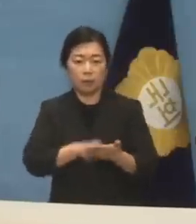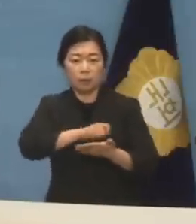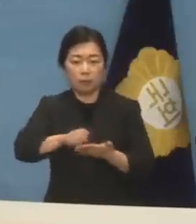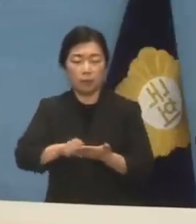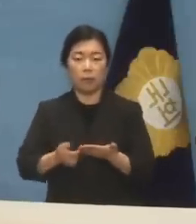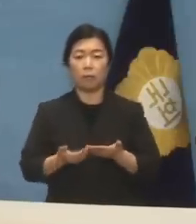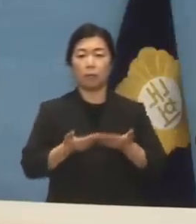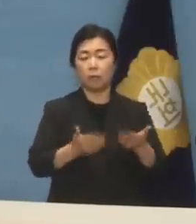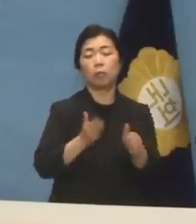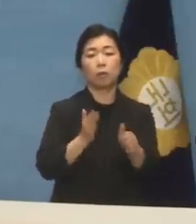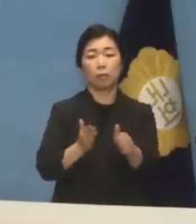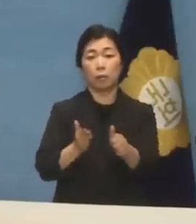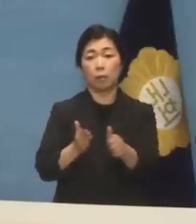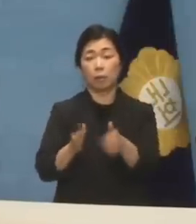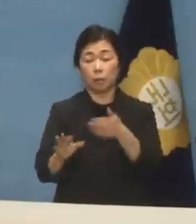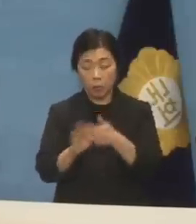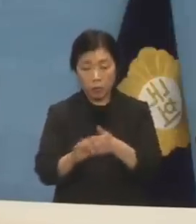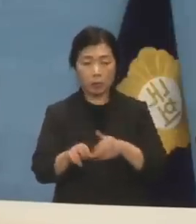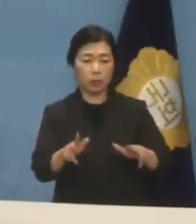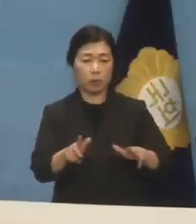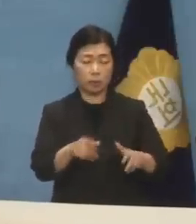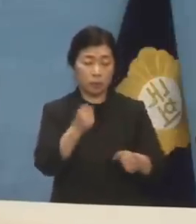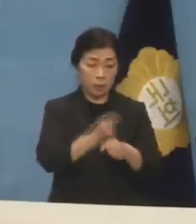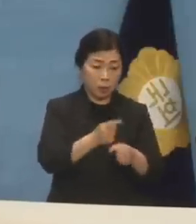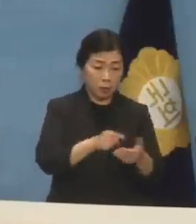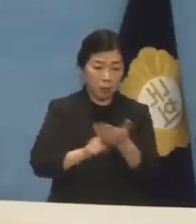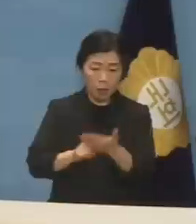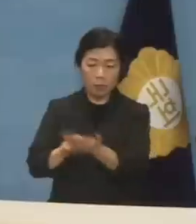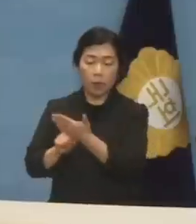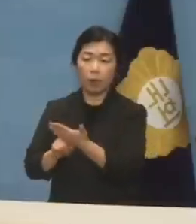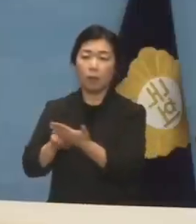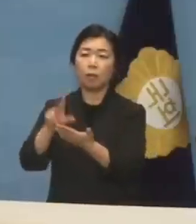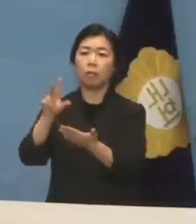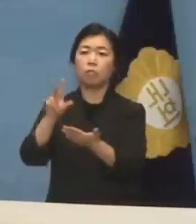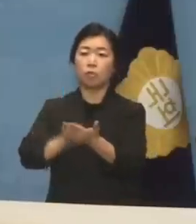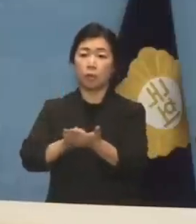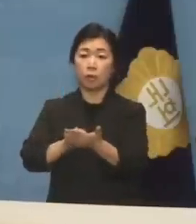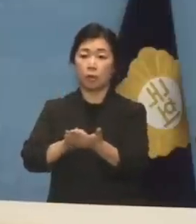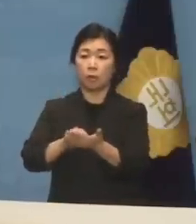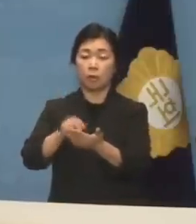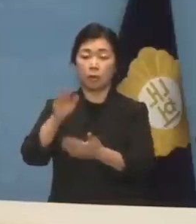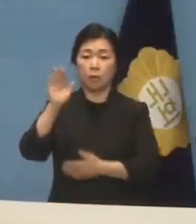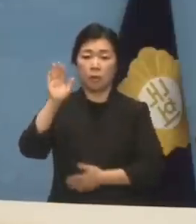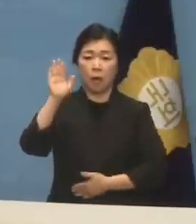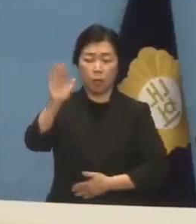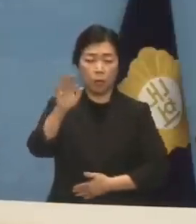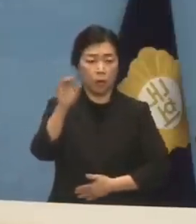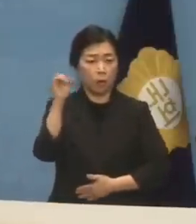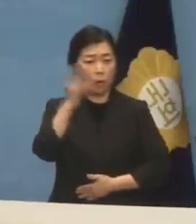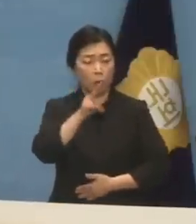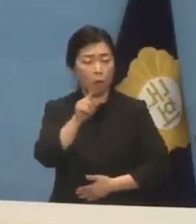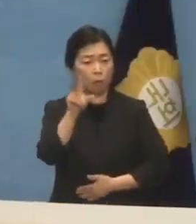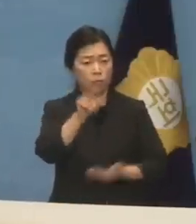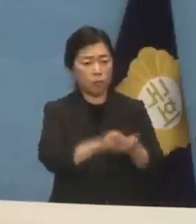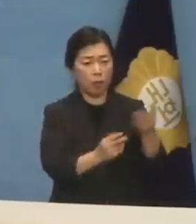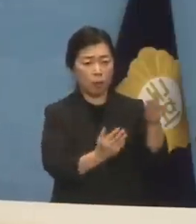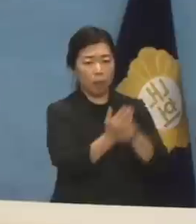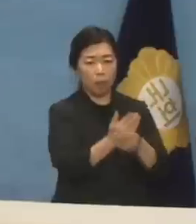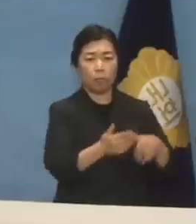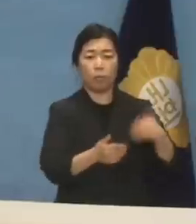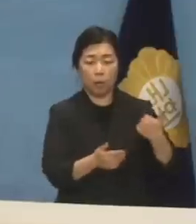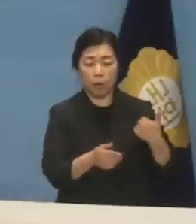함께해 주십시오. 그러다 보면 지금 이미 드러나고 있는 문제들에 앞으로 곧 또 터져나올 문제들까지